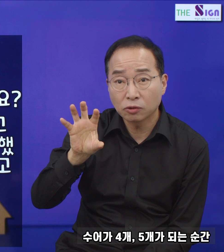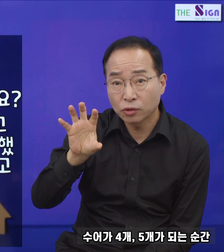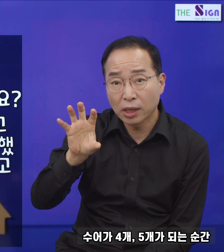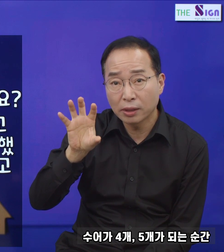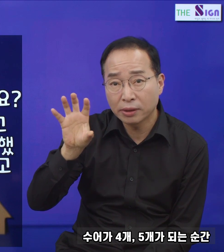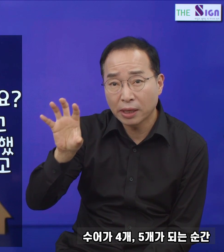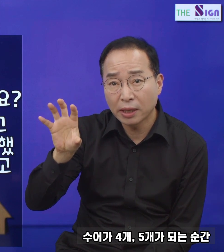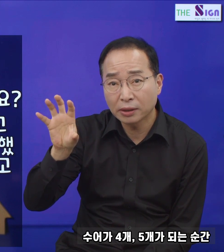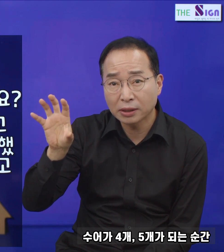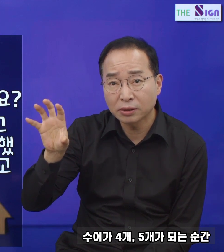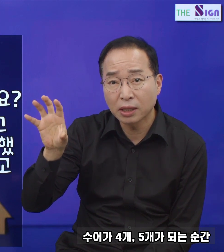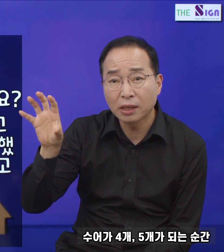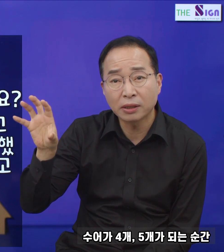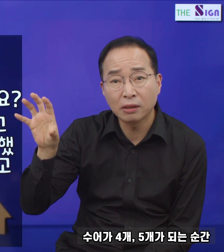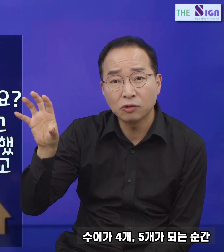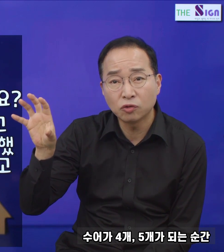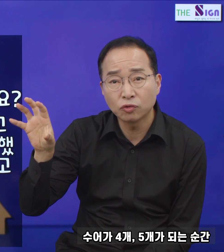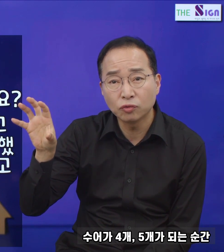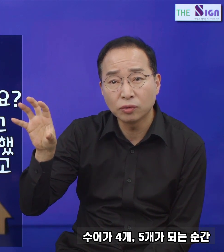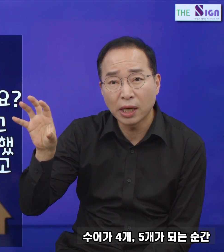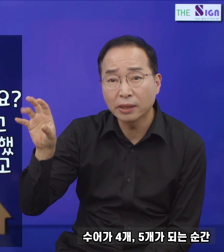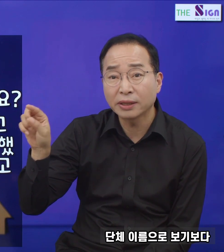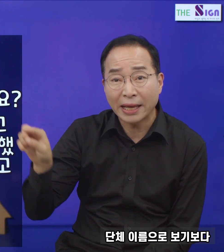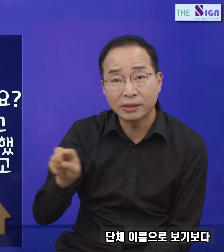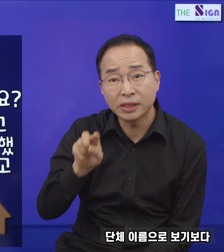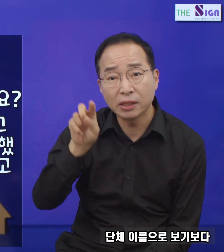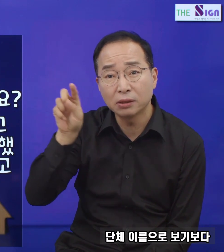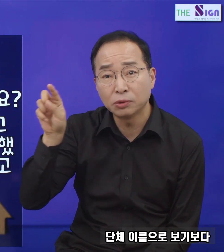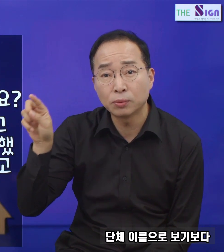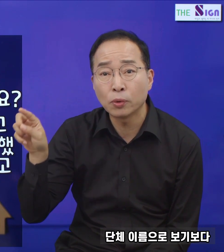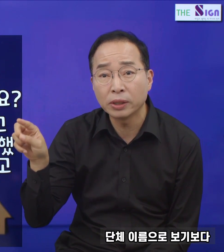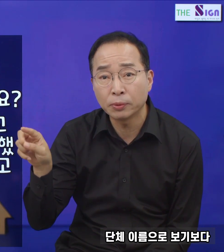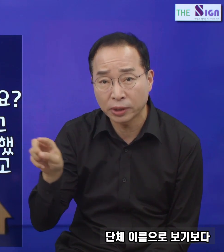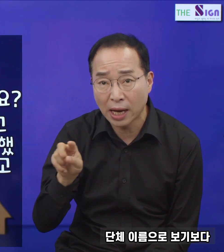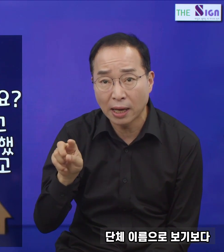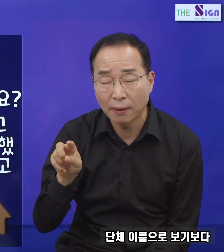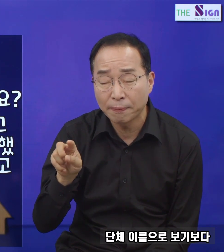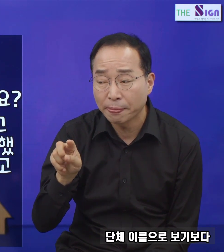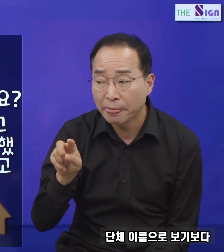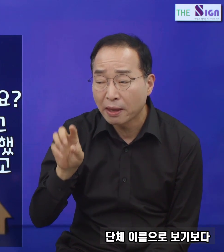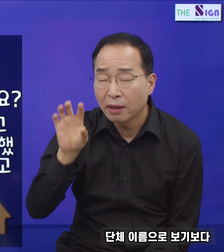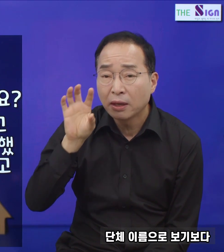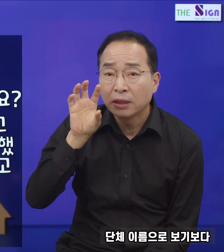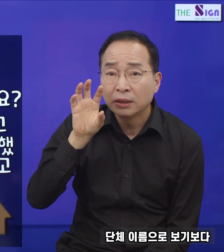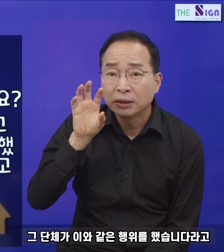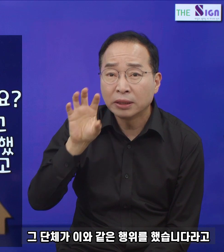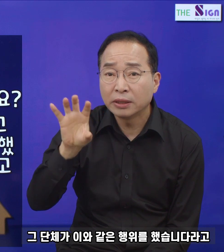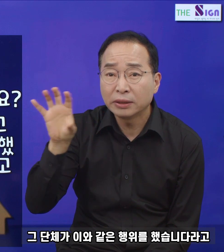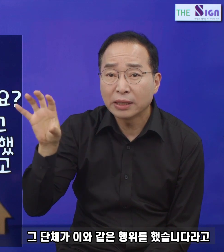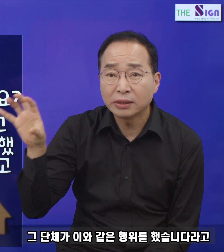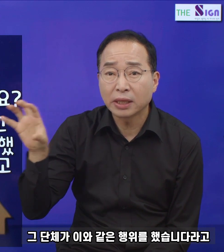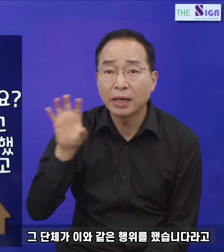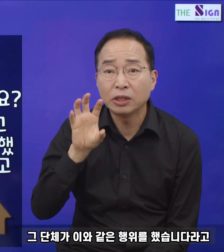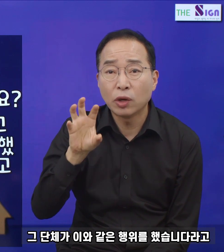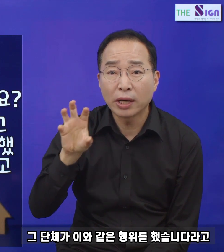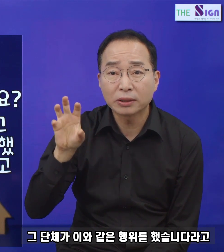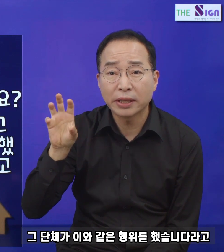수화가 4개, 5개가 되는 순간 단체 이름으로 보기보다 그 단체가 이와 같은